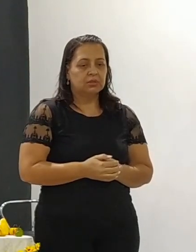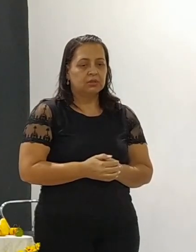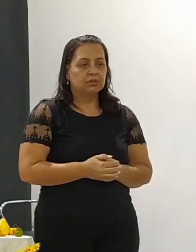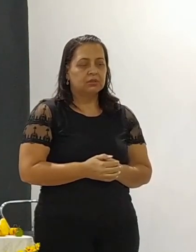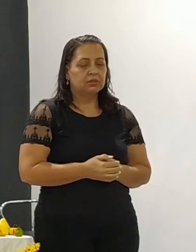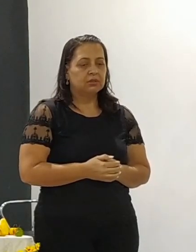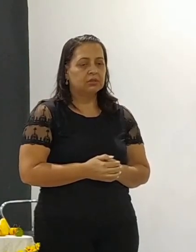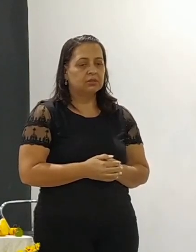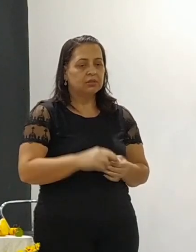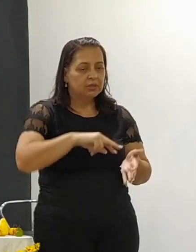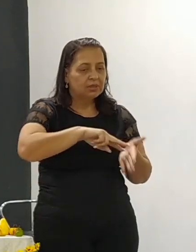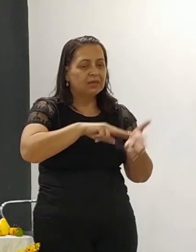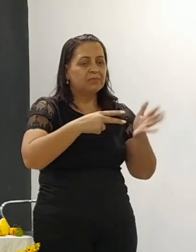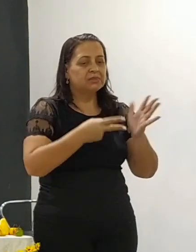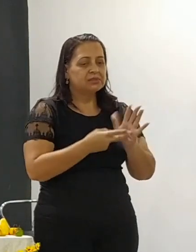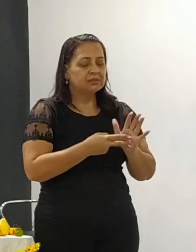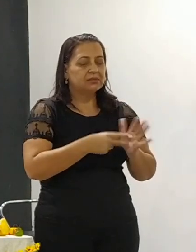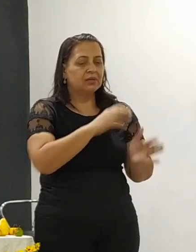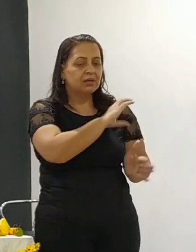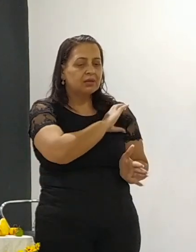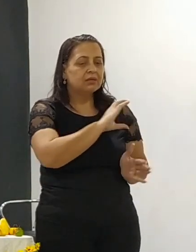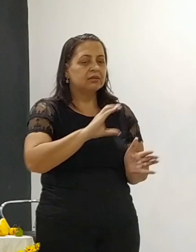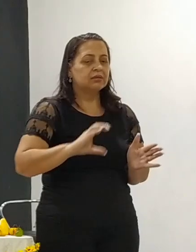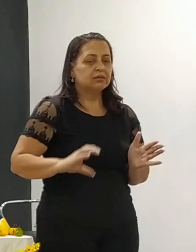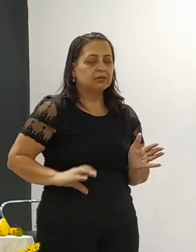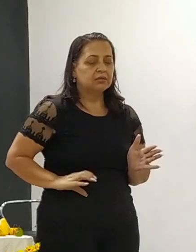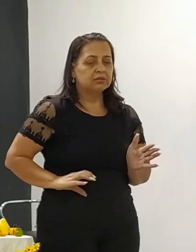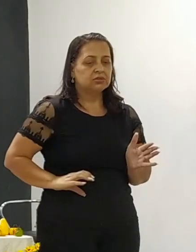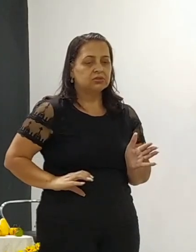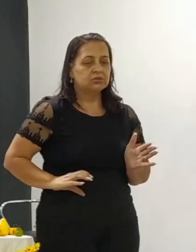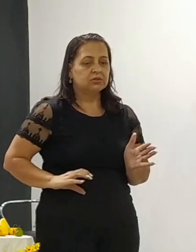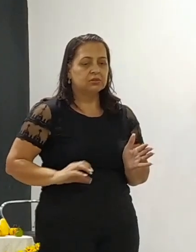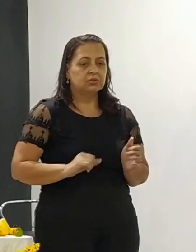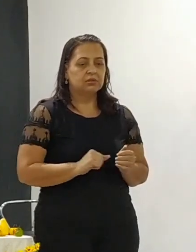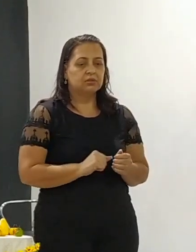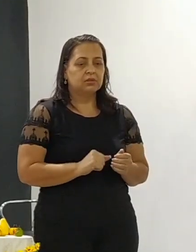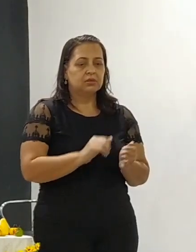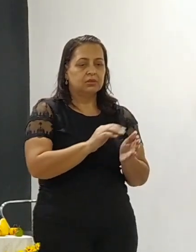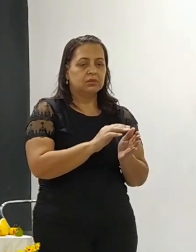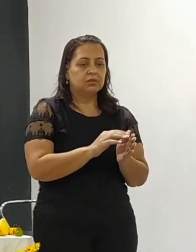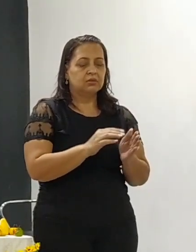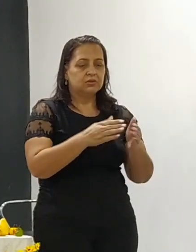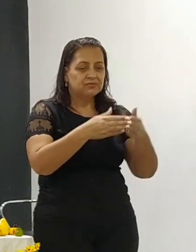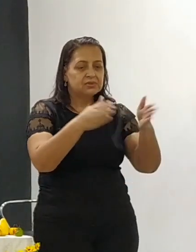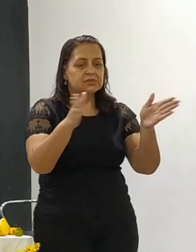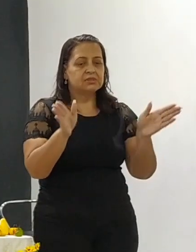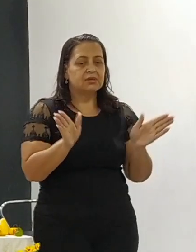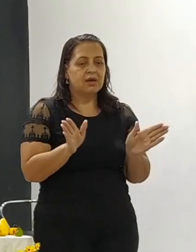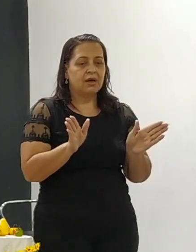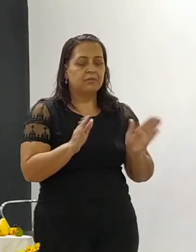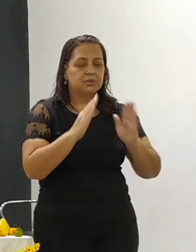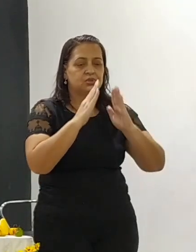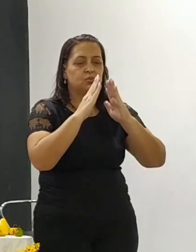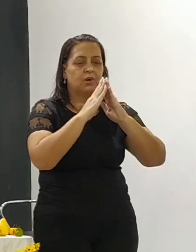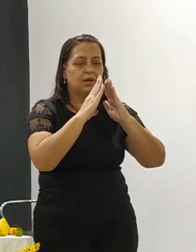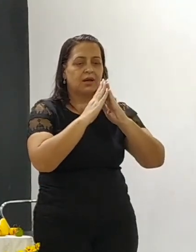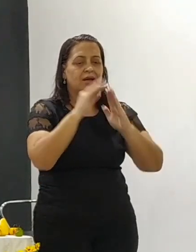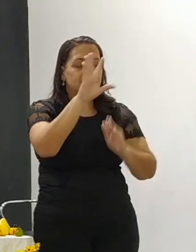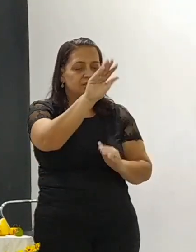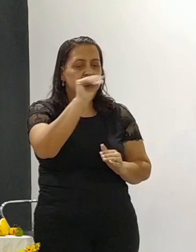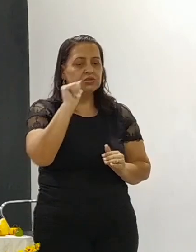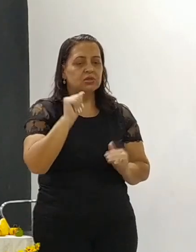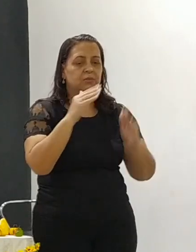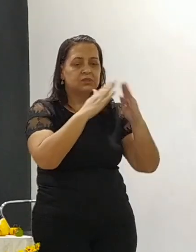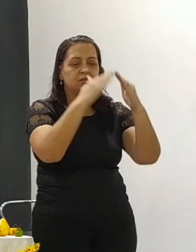está representando Cristo lá naquele lugar. Quando você abre a tua casa e chama o teu vizinho para orar